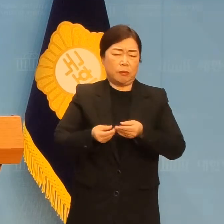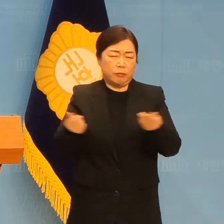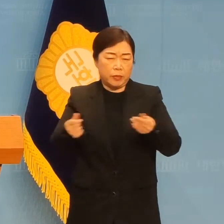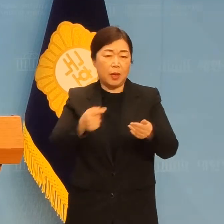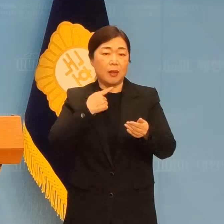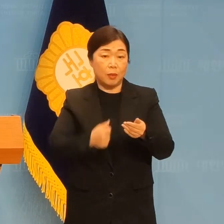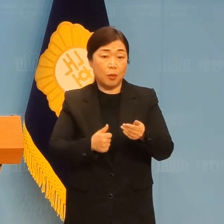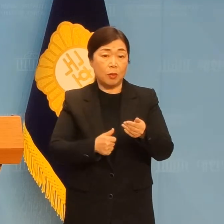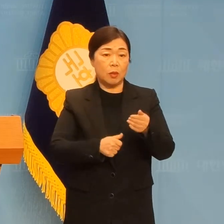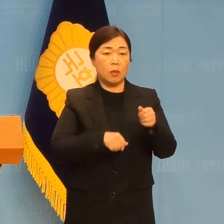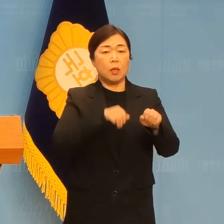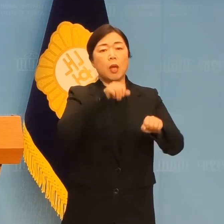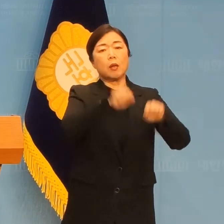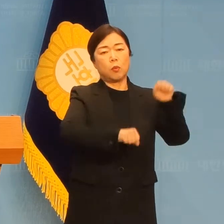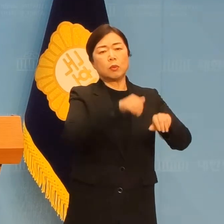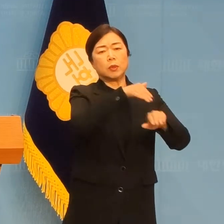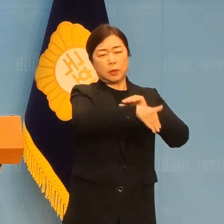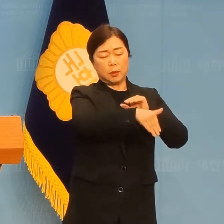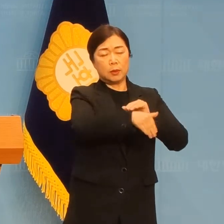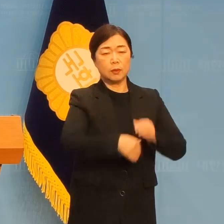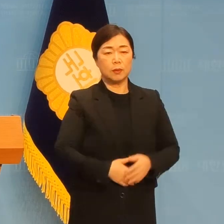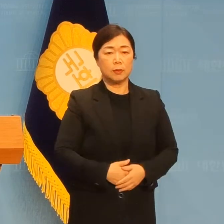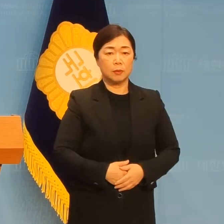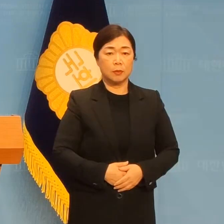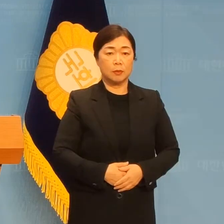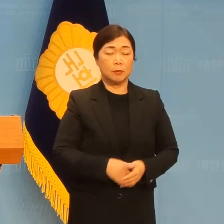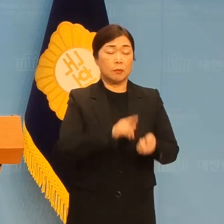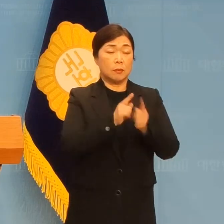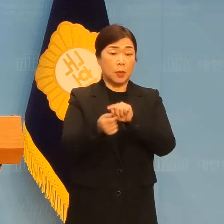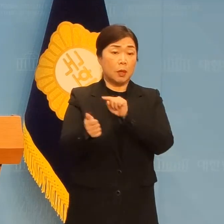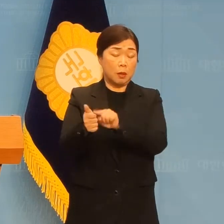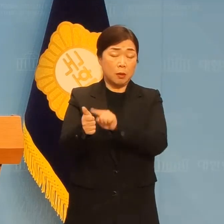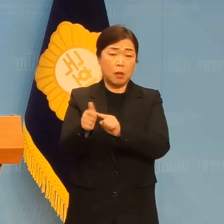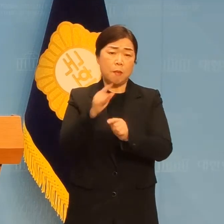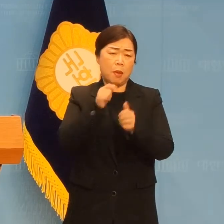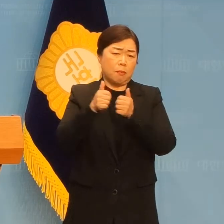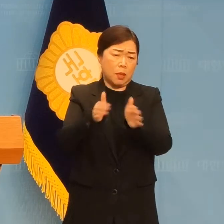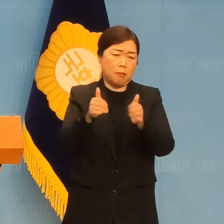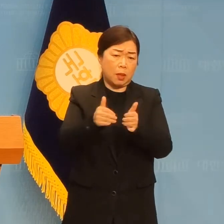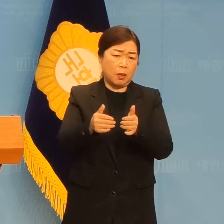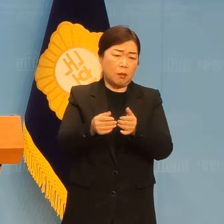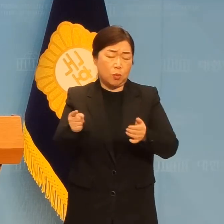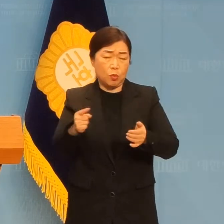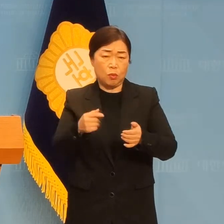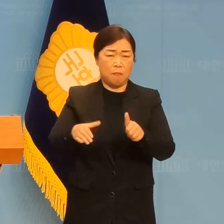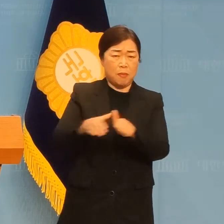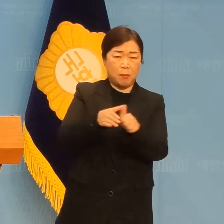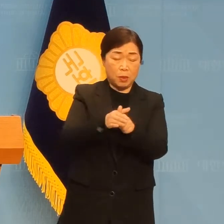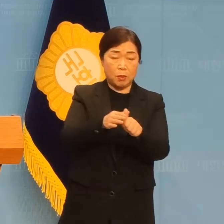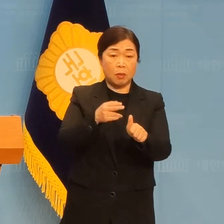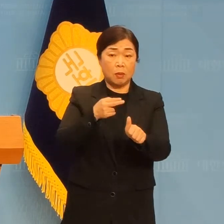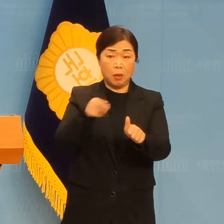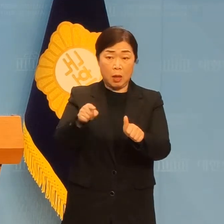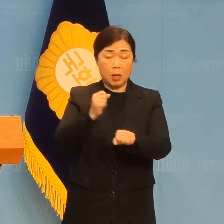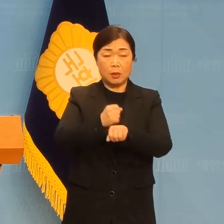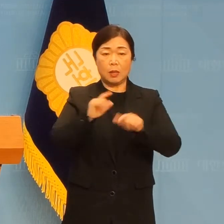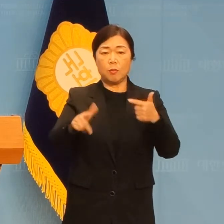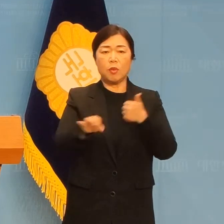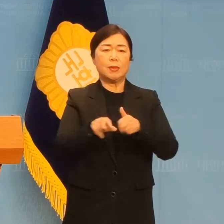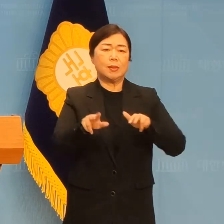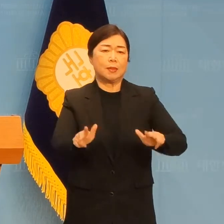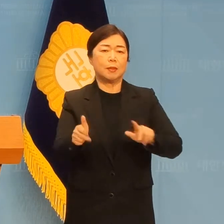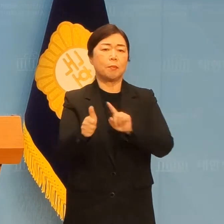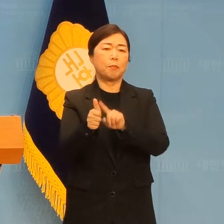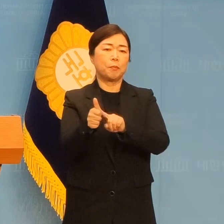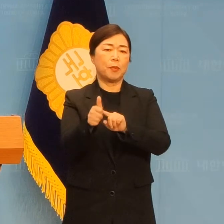게벨스처럼 막말 혐오 전담 대변인으로 삼을 요량이 아니라면 즉각 모든 당직에서